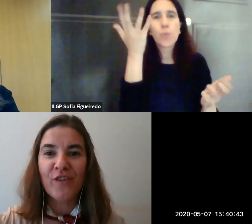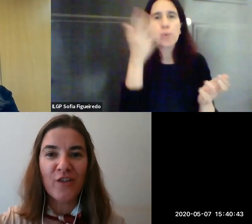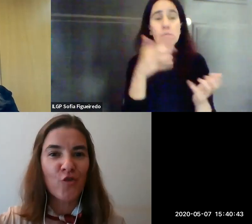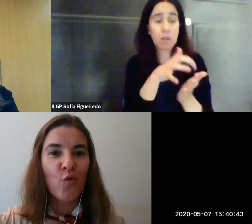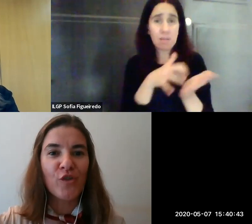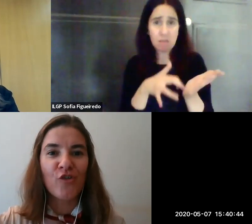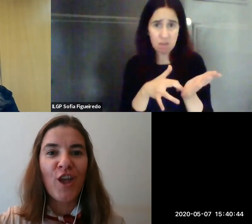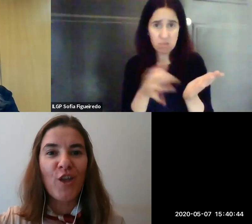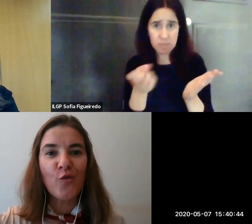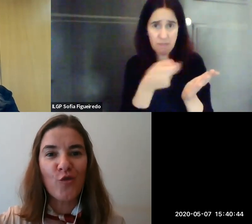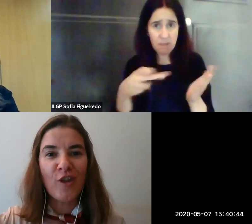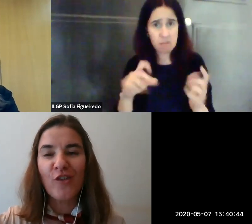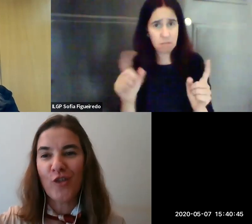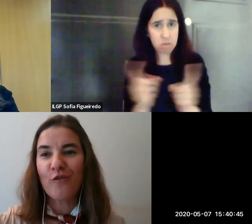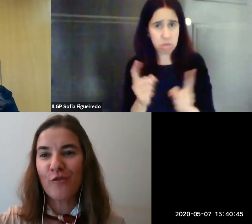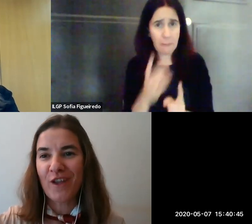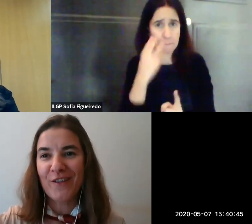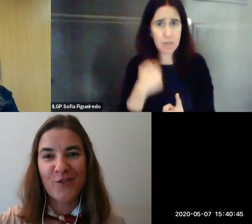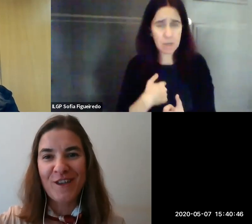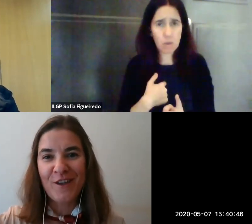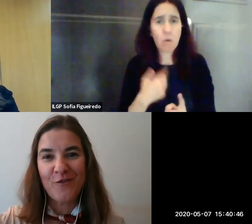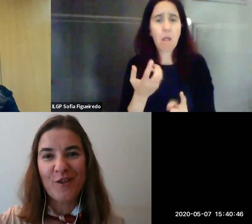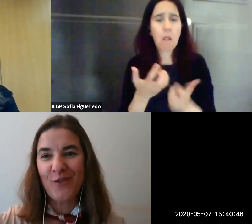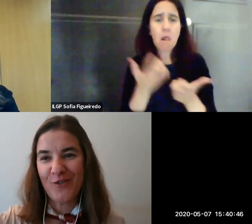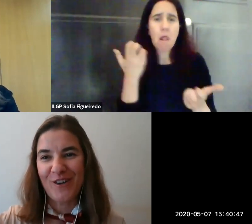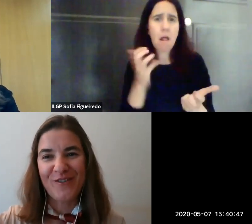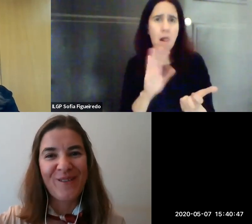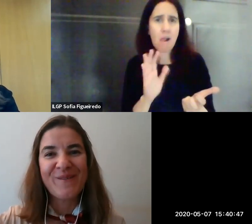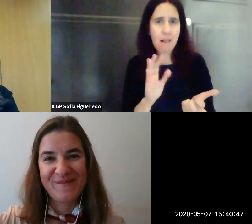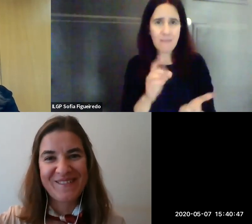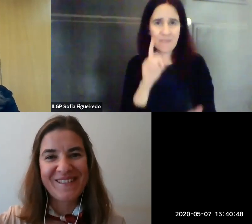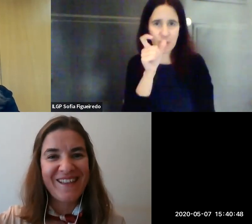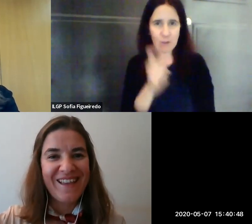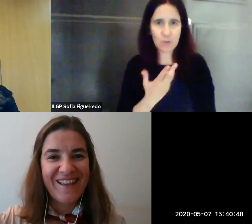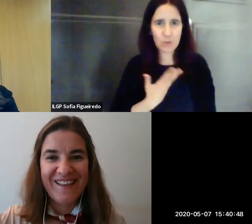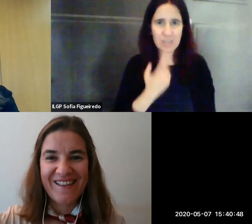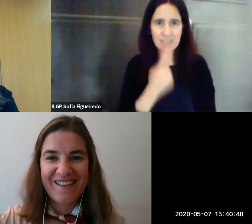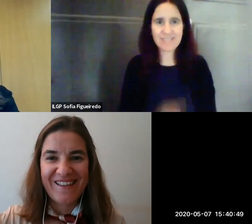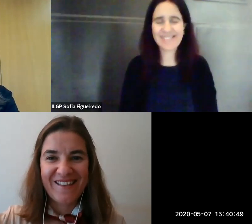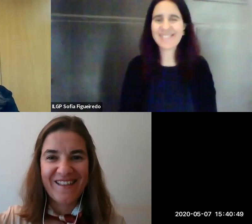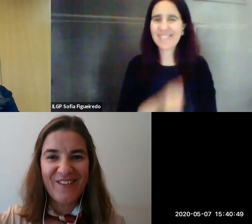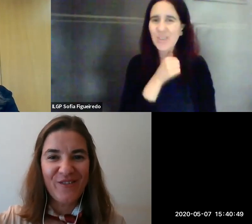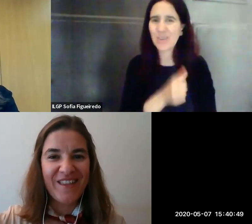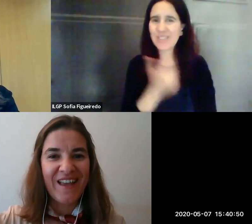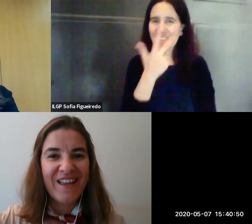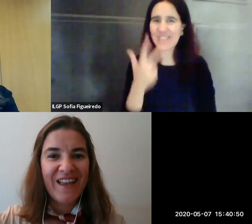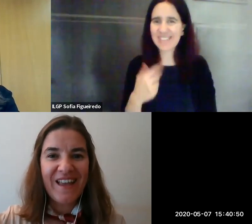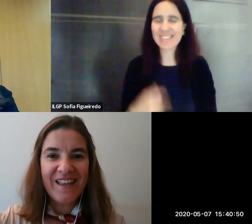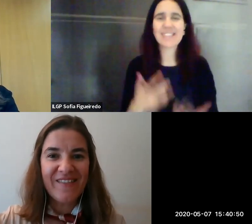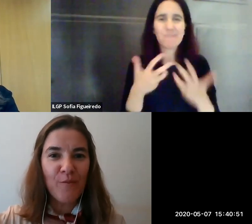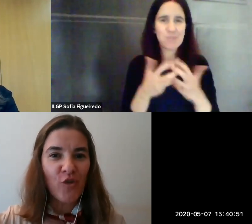ter frases curtas e sucintas sem floreados. Foi o que a doutora... Estou de acordo. Sem